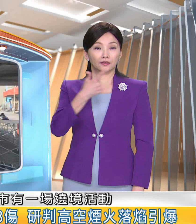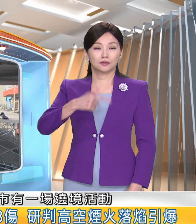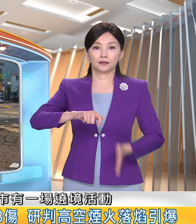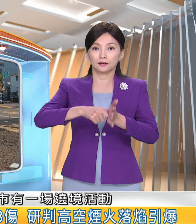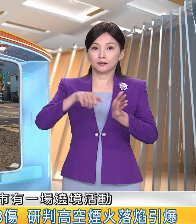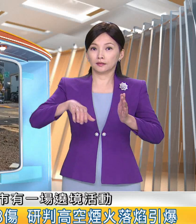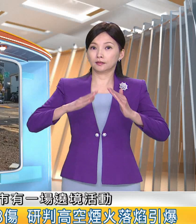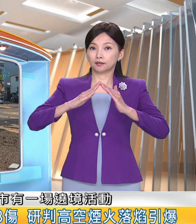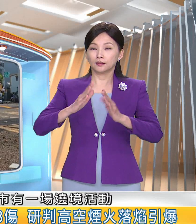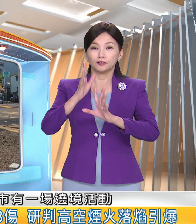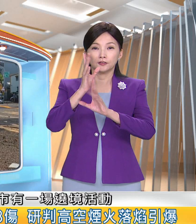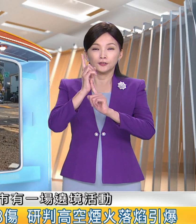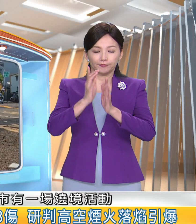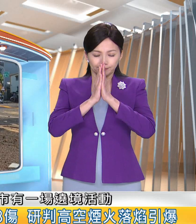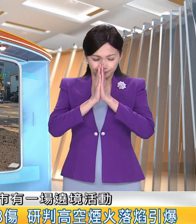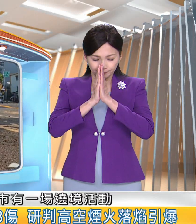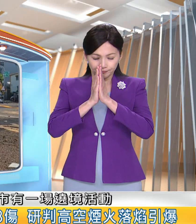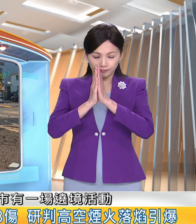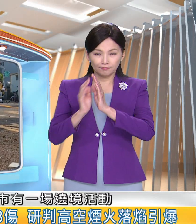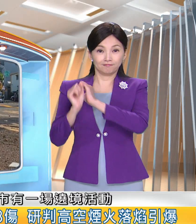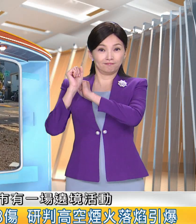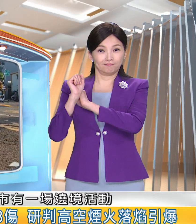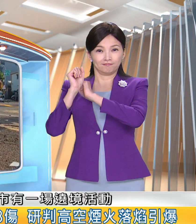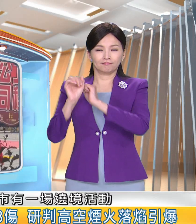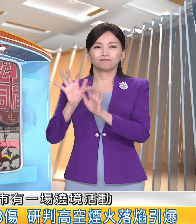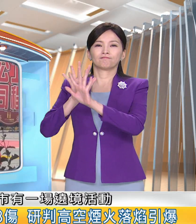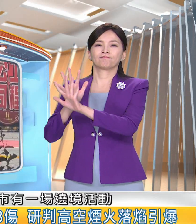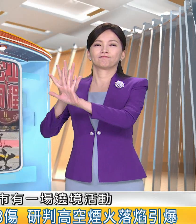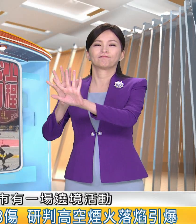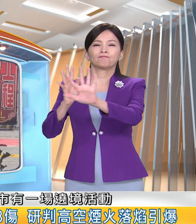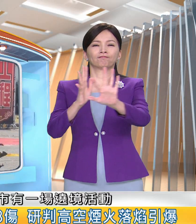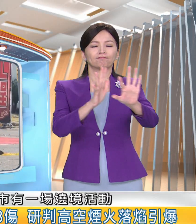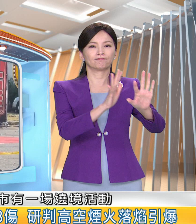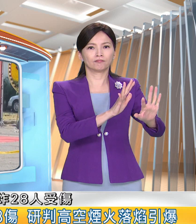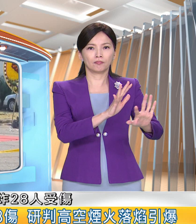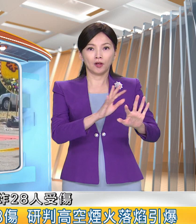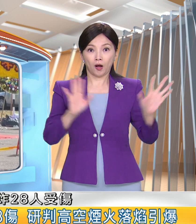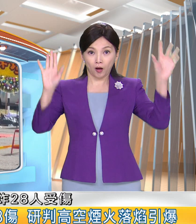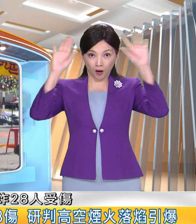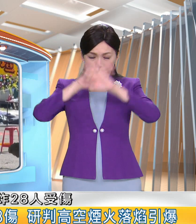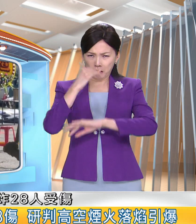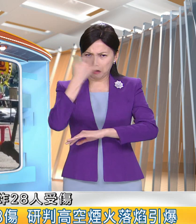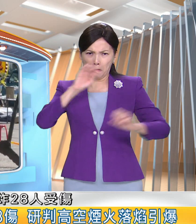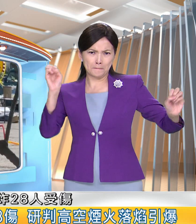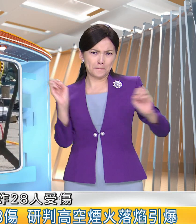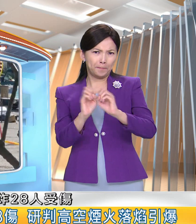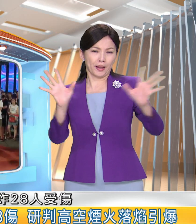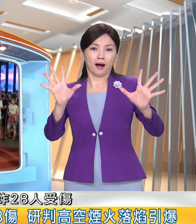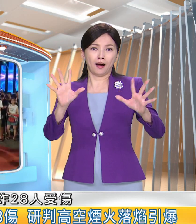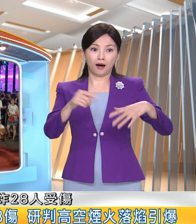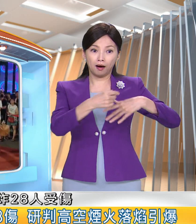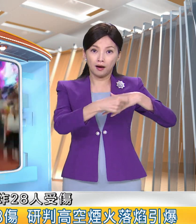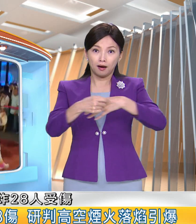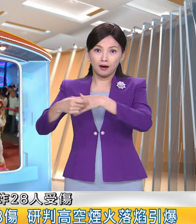上星期六在嘉义市有一场绕境活动，而当天晚间发生了爆炸，